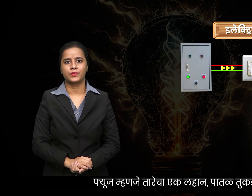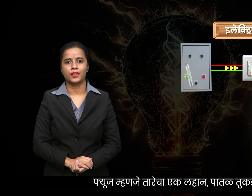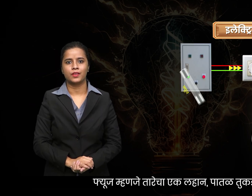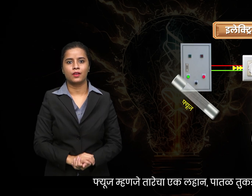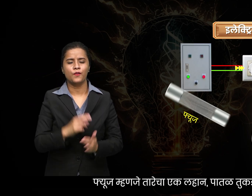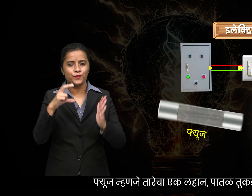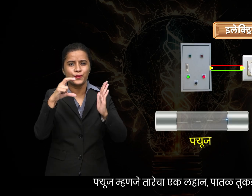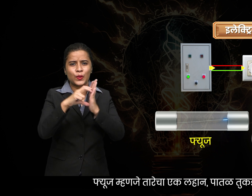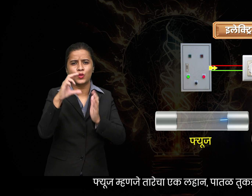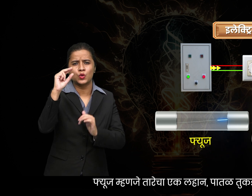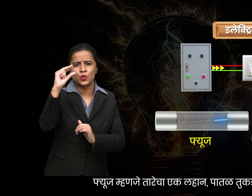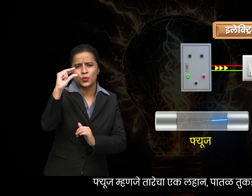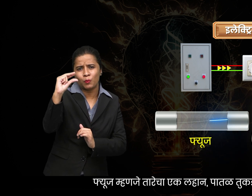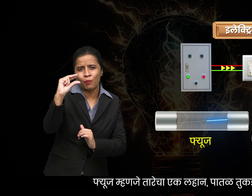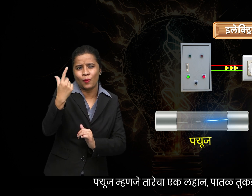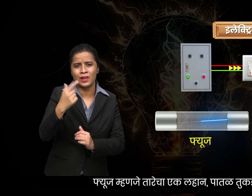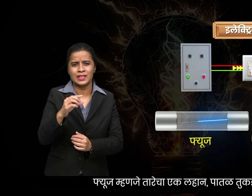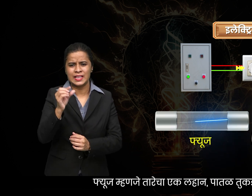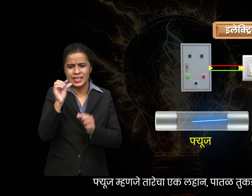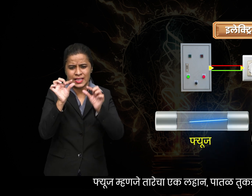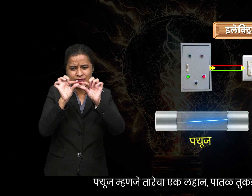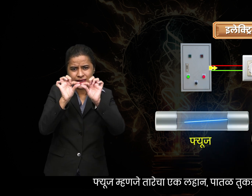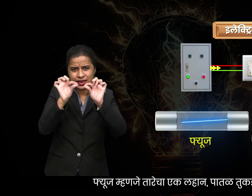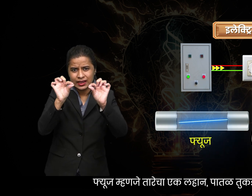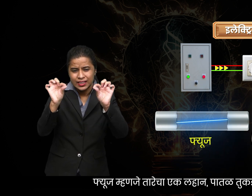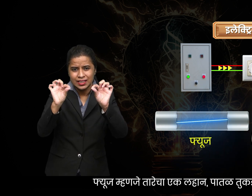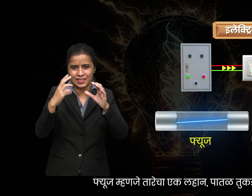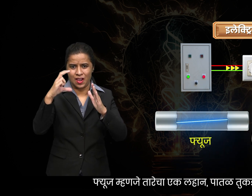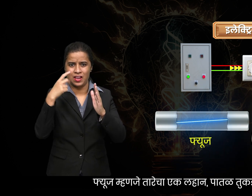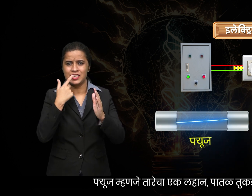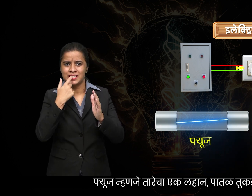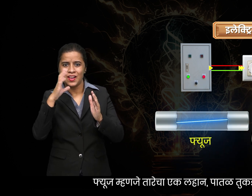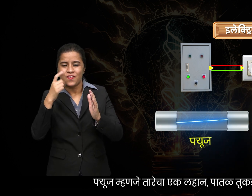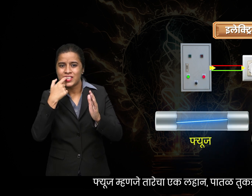फ्यूज म्हणजे तारेचा एक लहान पातळ तुकडा.